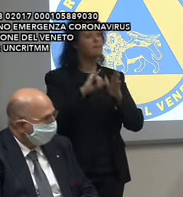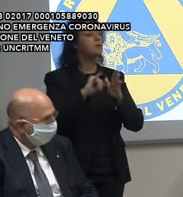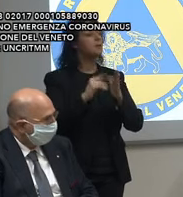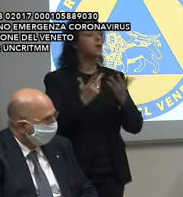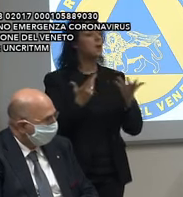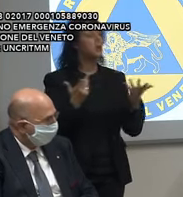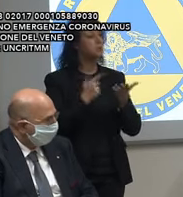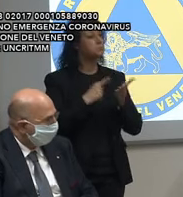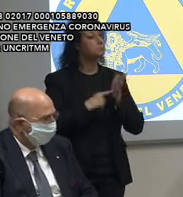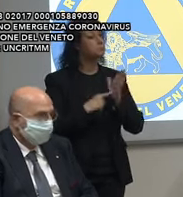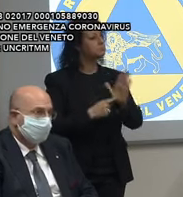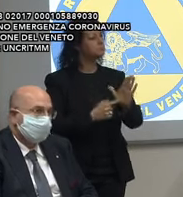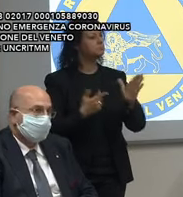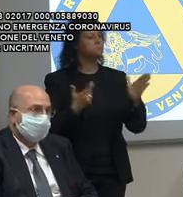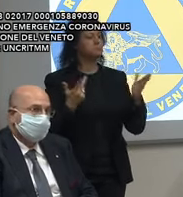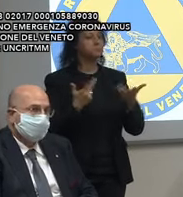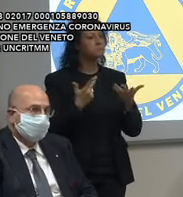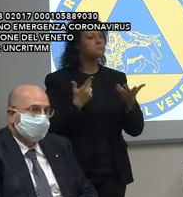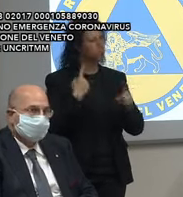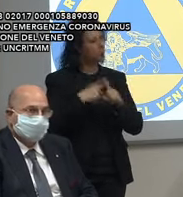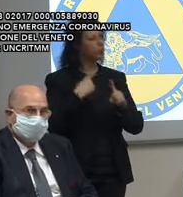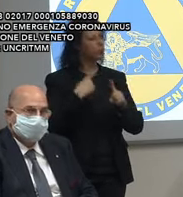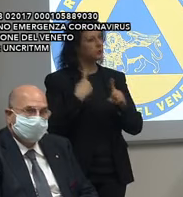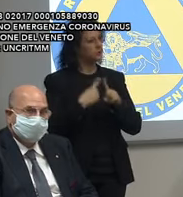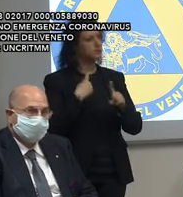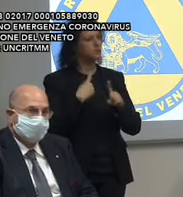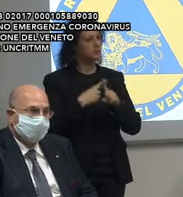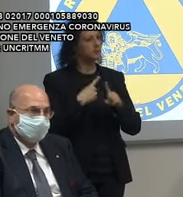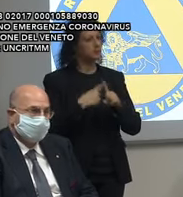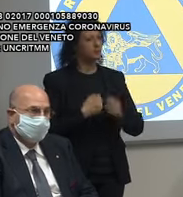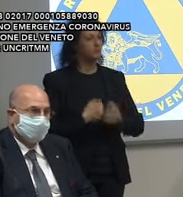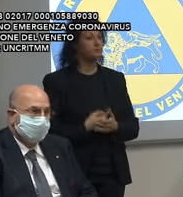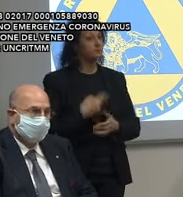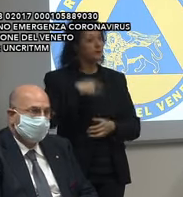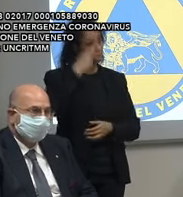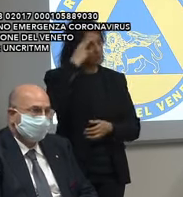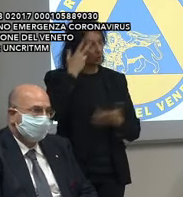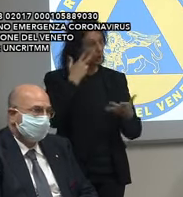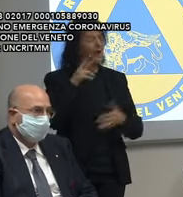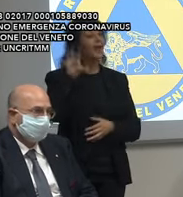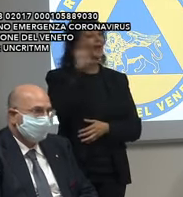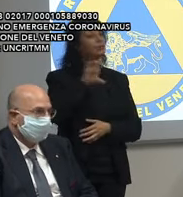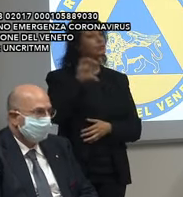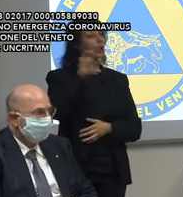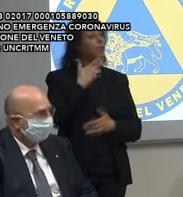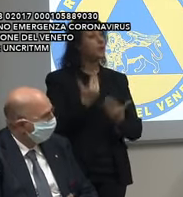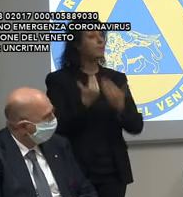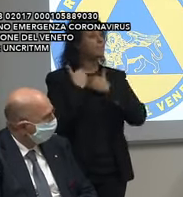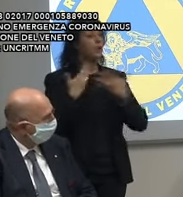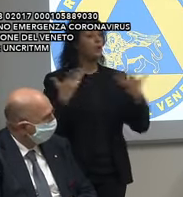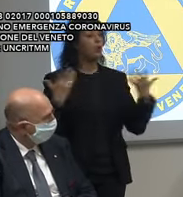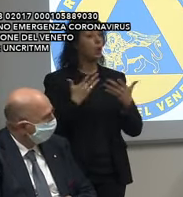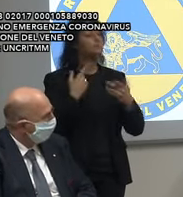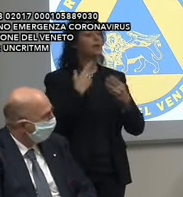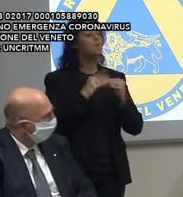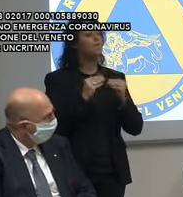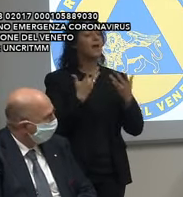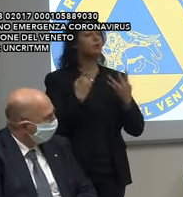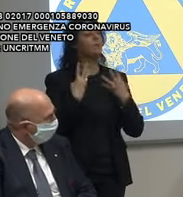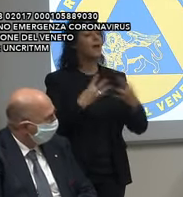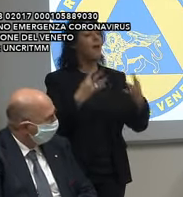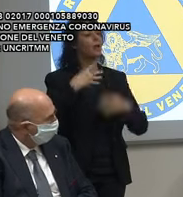positivo anche sotto l'aspetto di rigenerazione. Vi ricordo che la regione si è impegnata a fare il parco delle mura, bonificare tutto. Si è preso